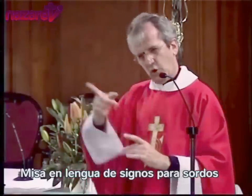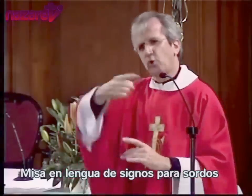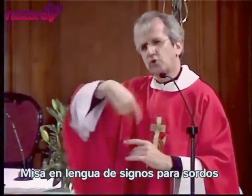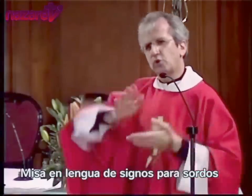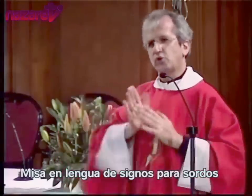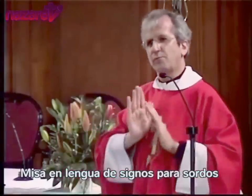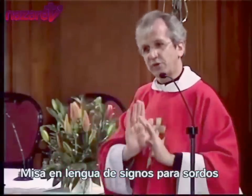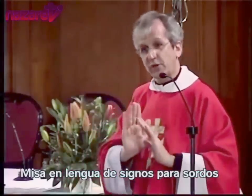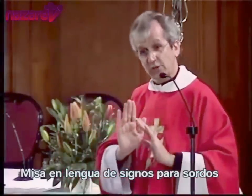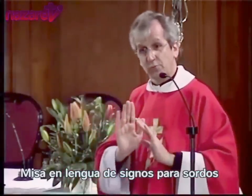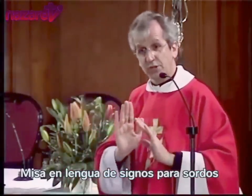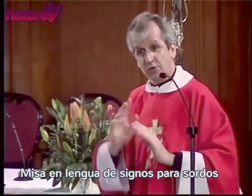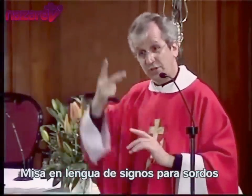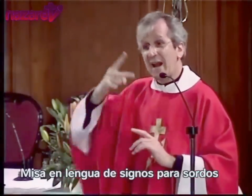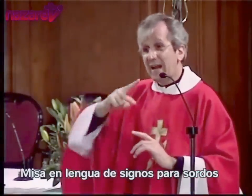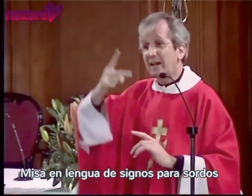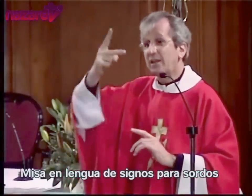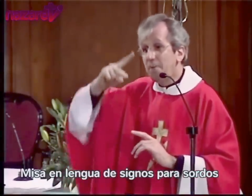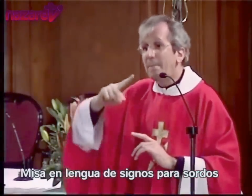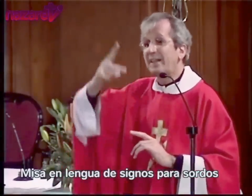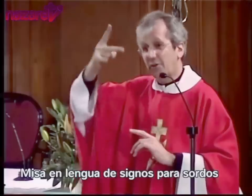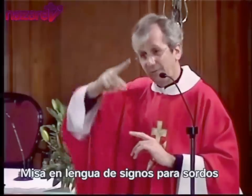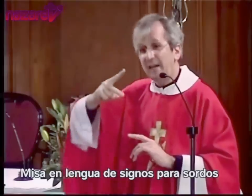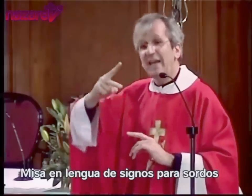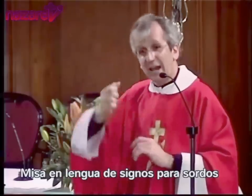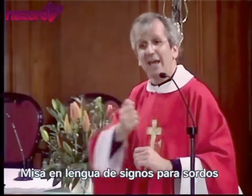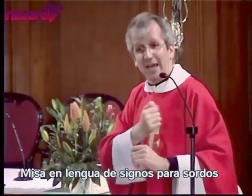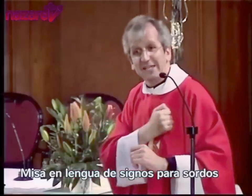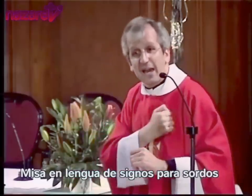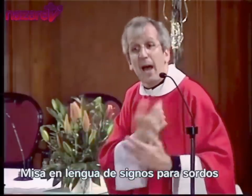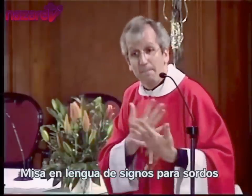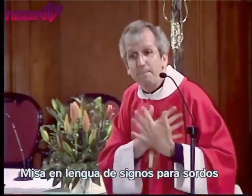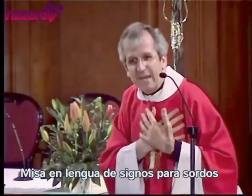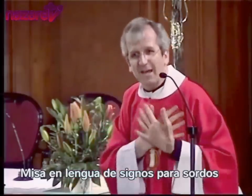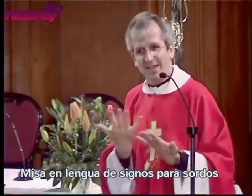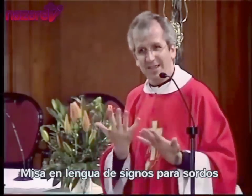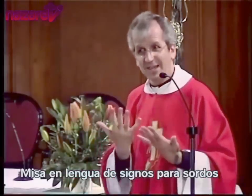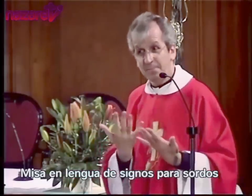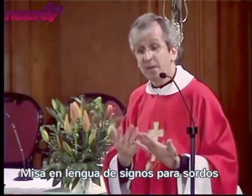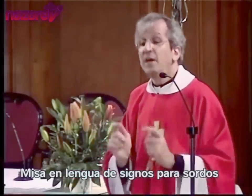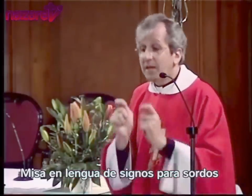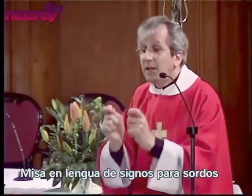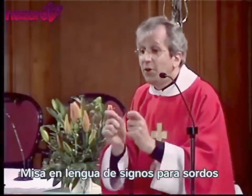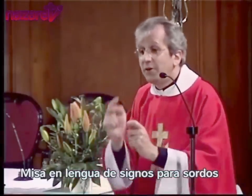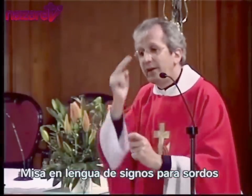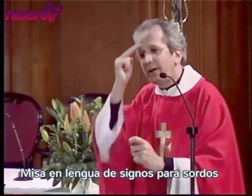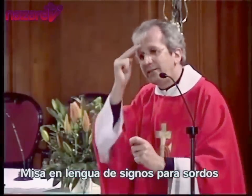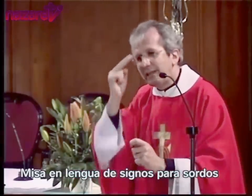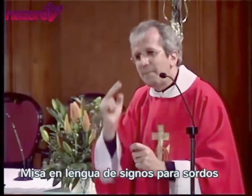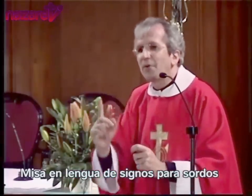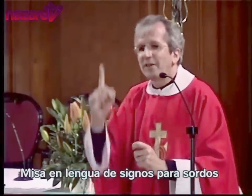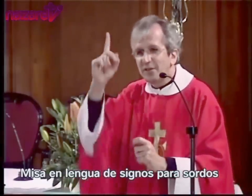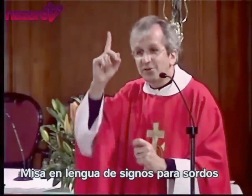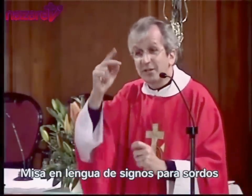Padre con nosotros que somos hijos. La relación paterno-filial es la piedad. Y el don